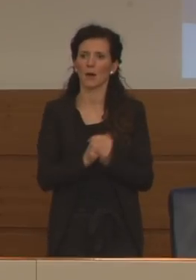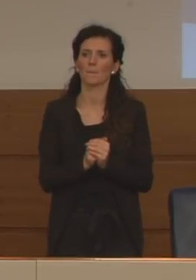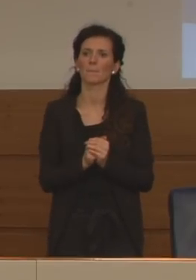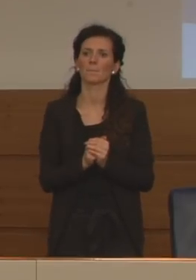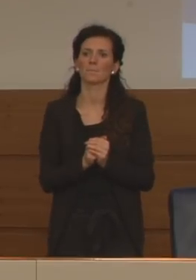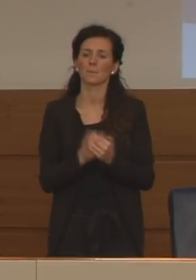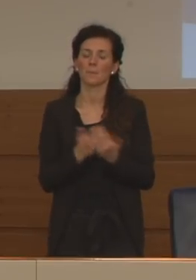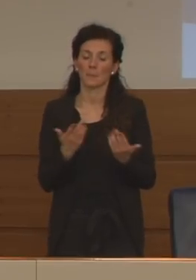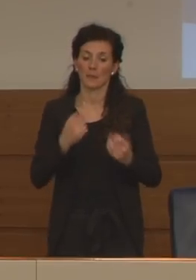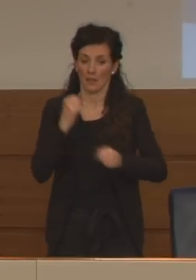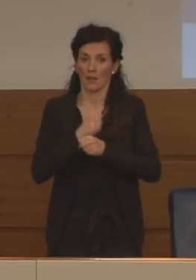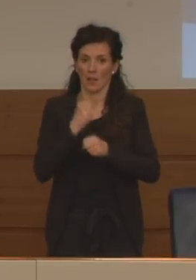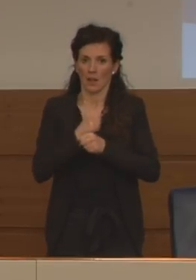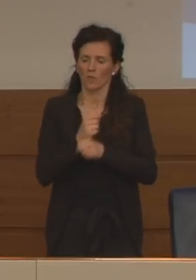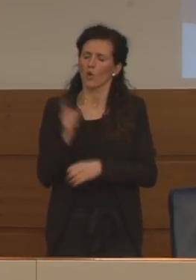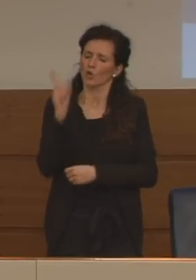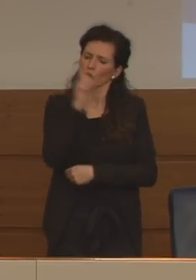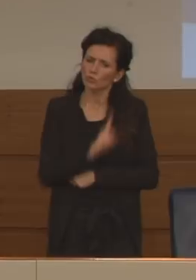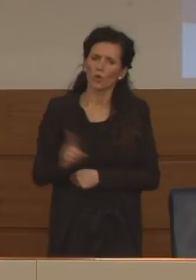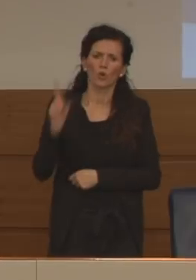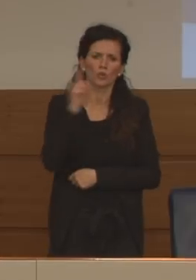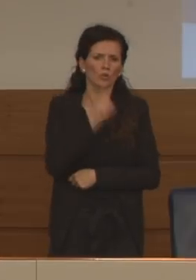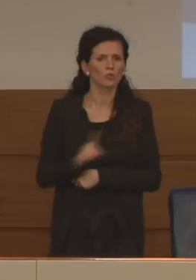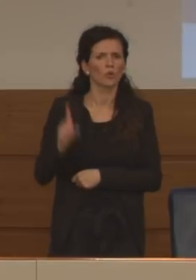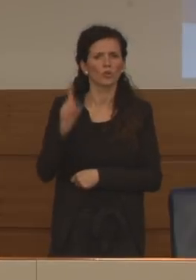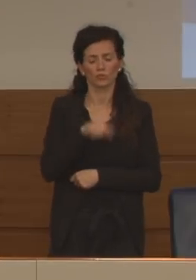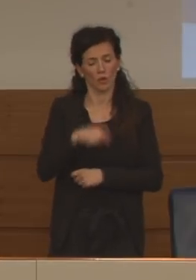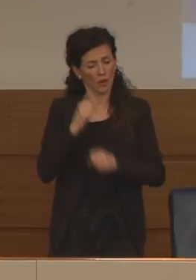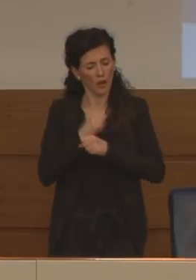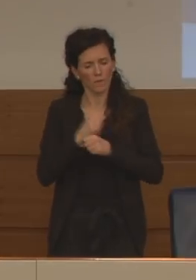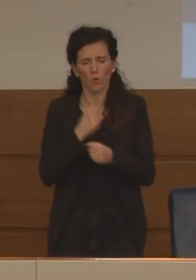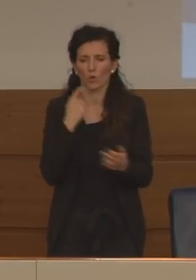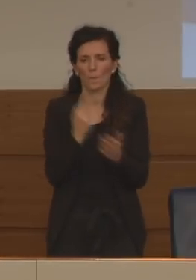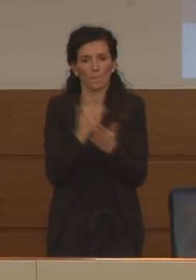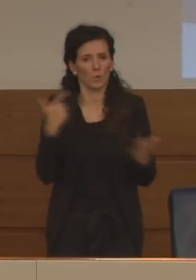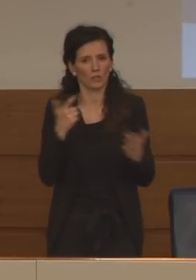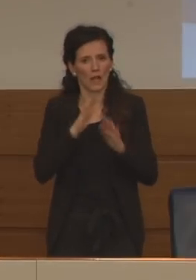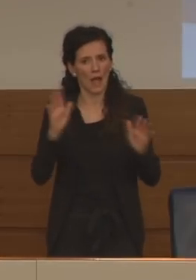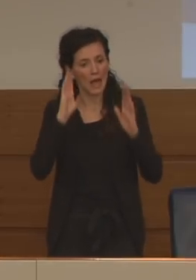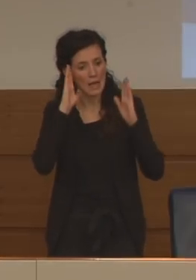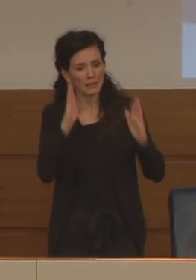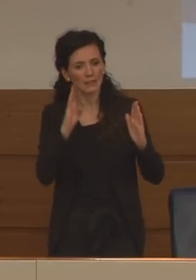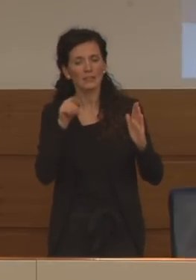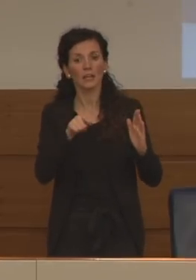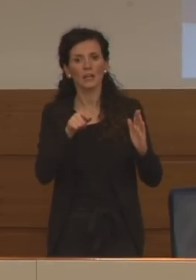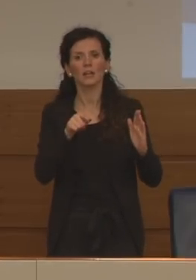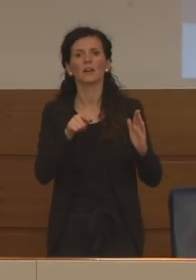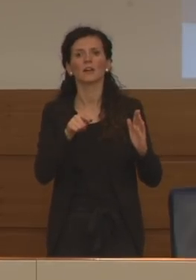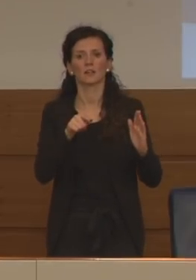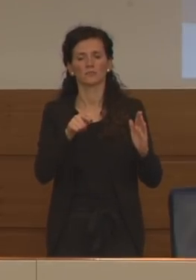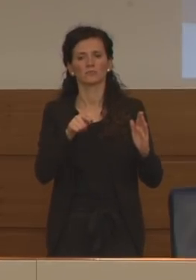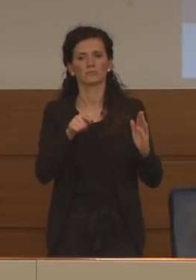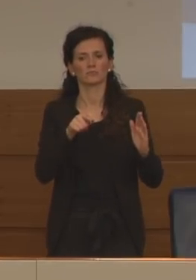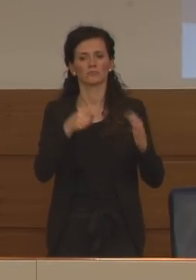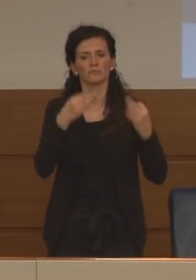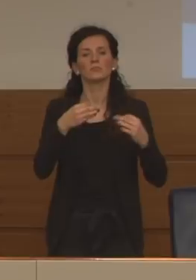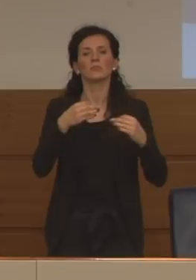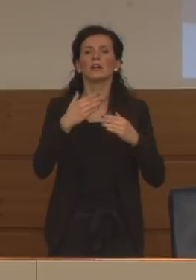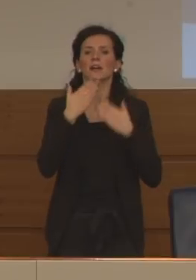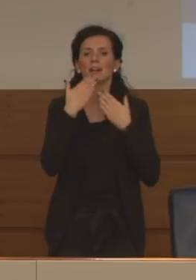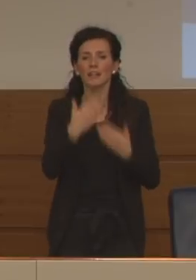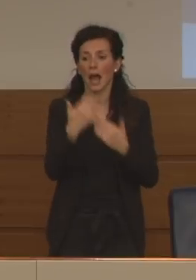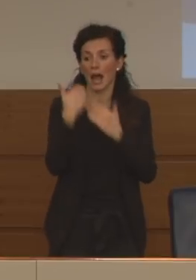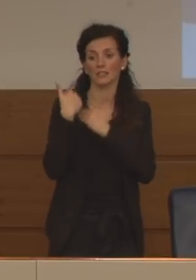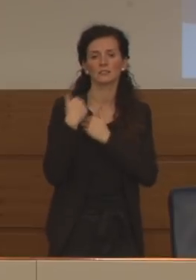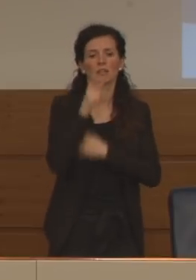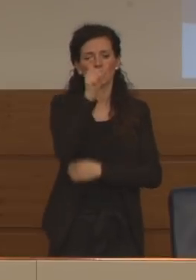lavoro si sta facendo giorno per giorno il lavoro importante nel quale si è innestata la figura del commissario arcuri